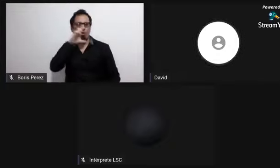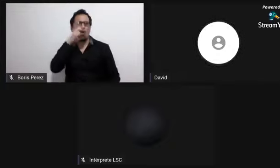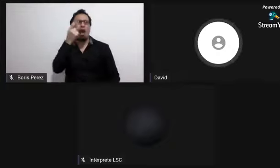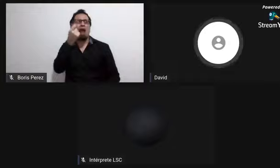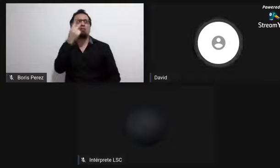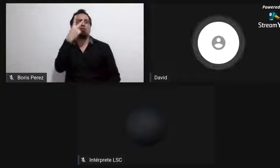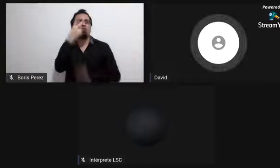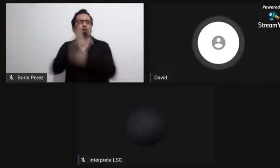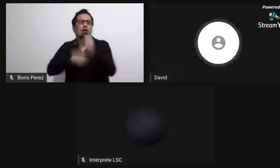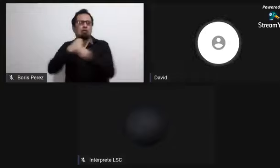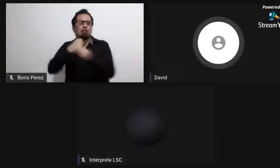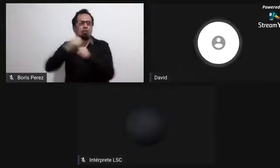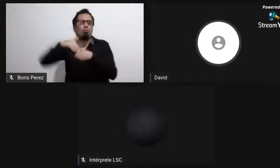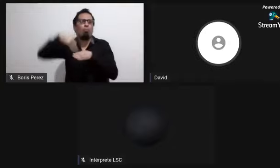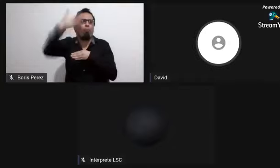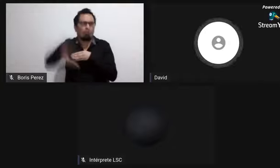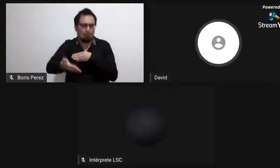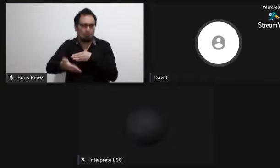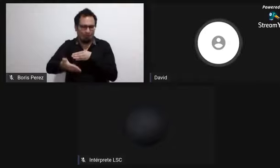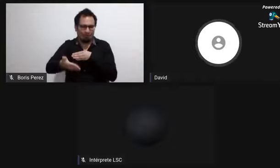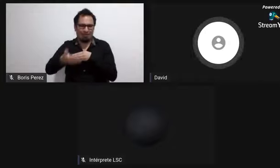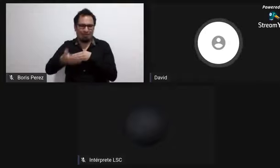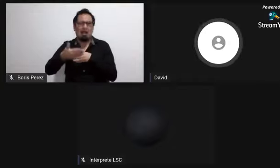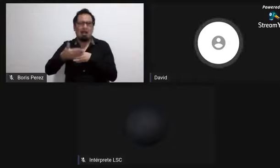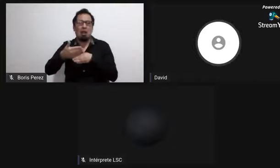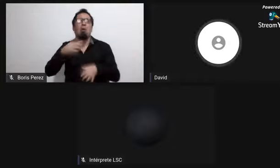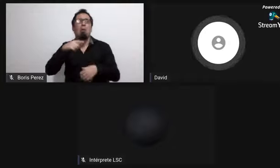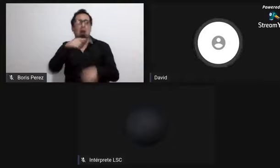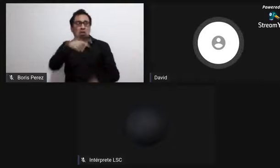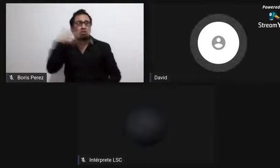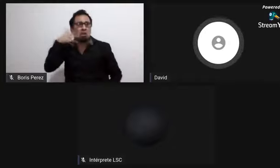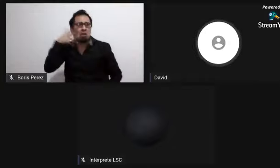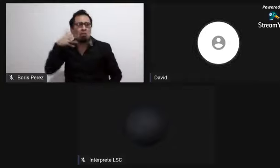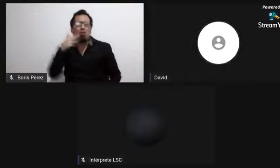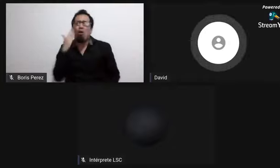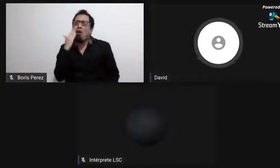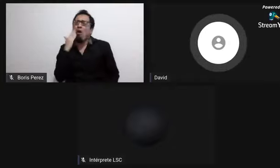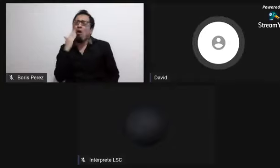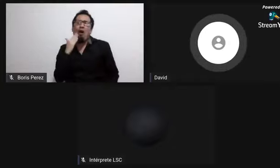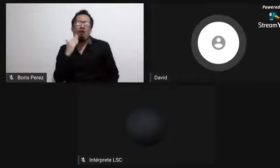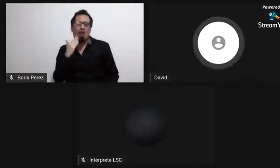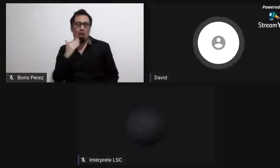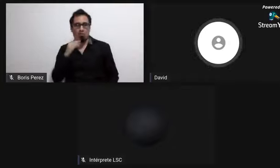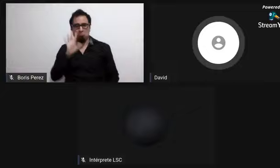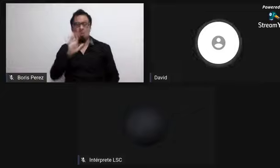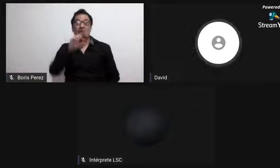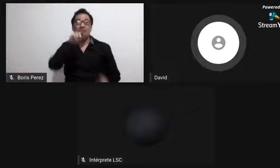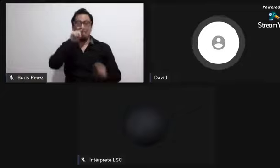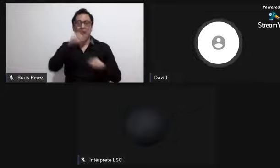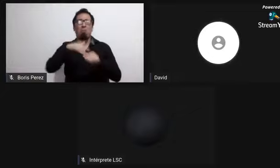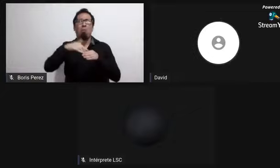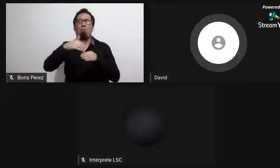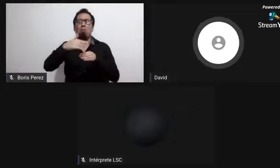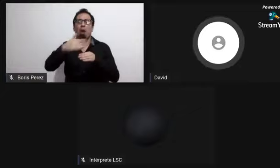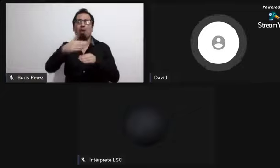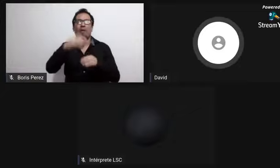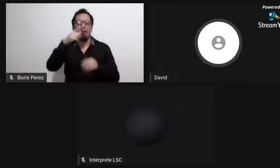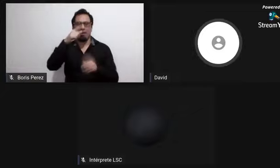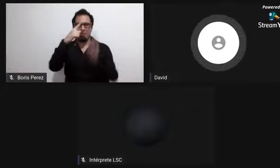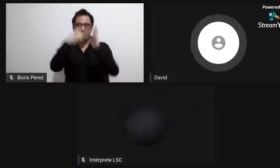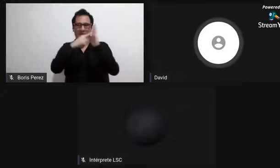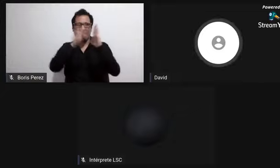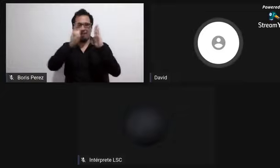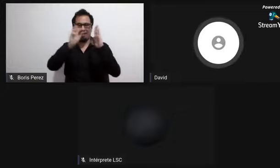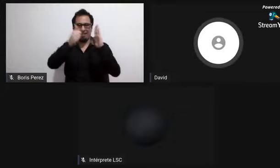enteró de algunas de las situaciones que se estaban viviendo en la corona española, así que posteriormente cuando ya